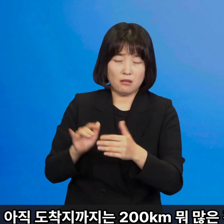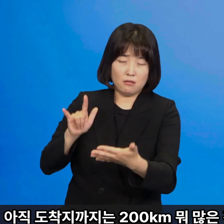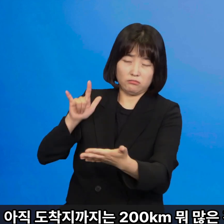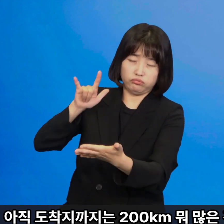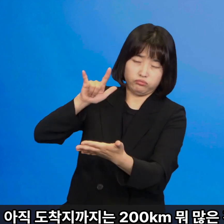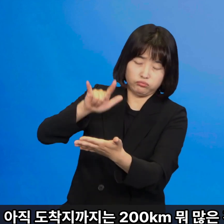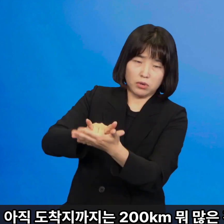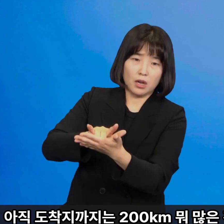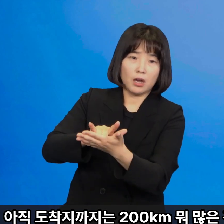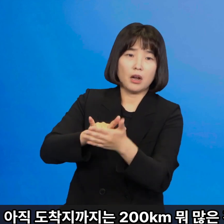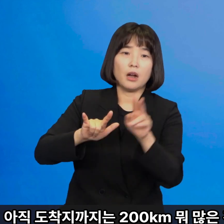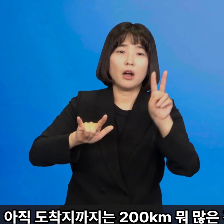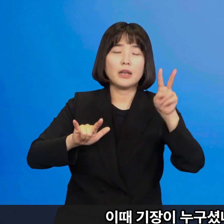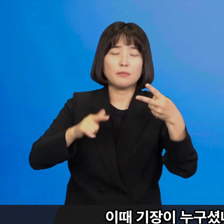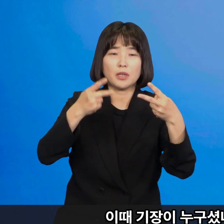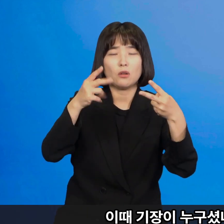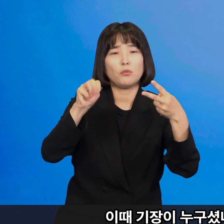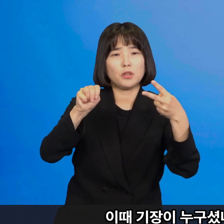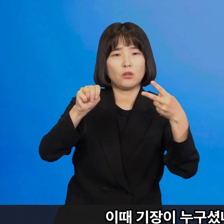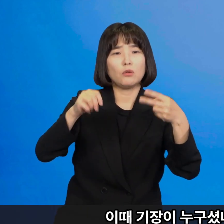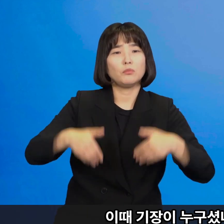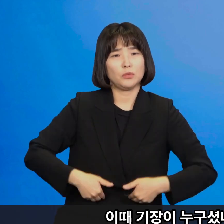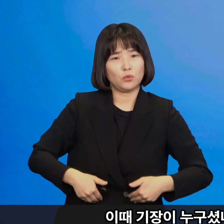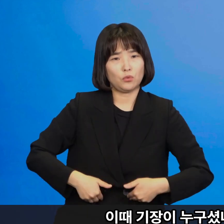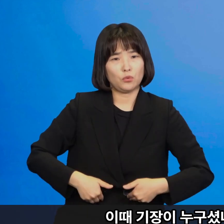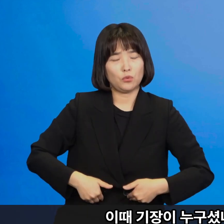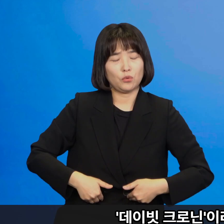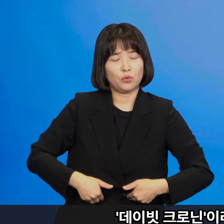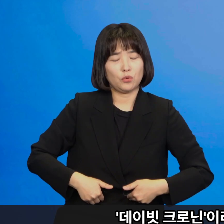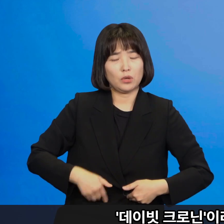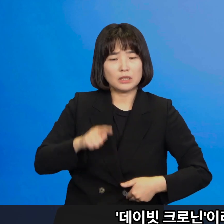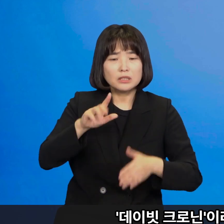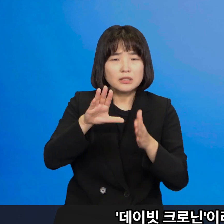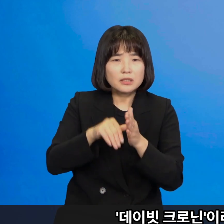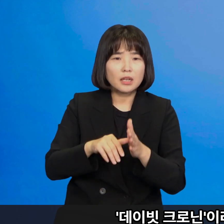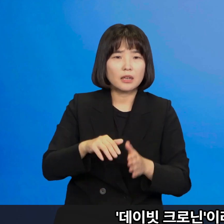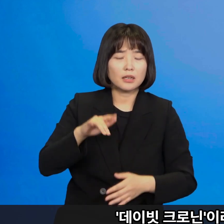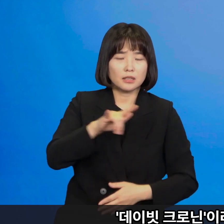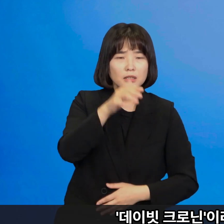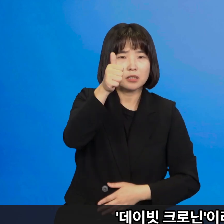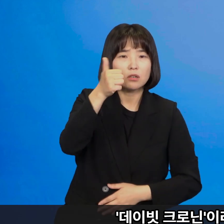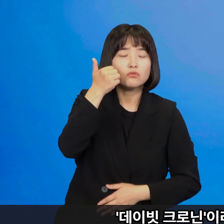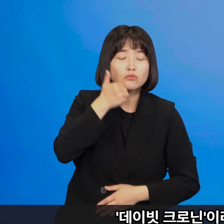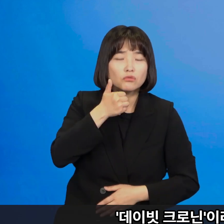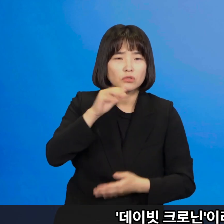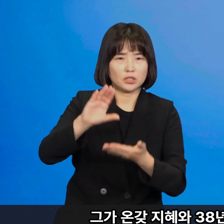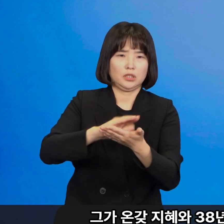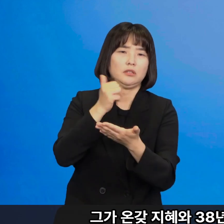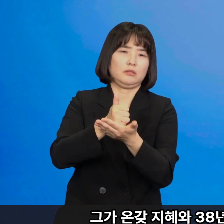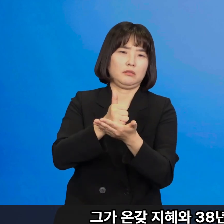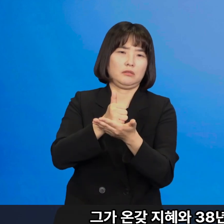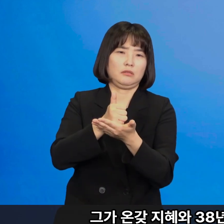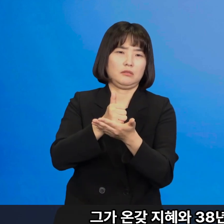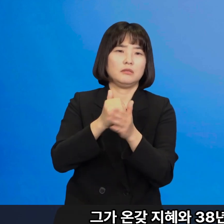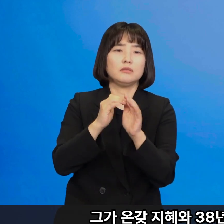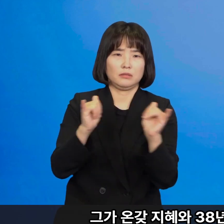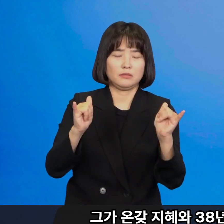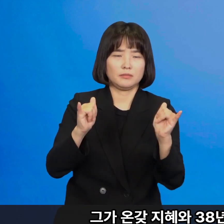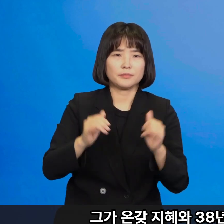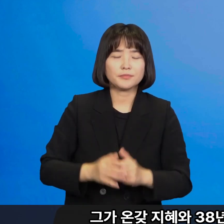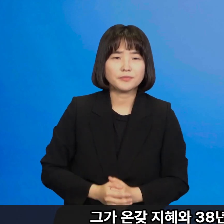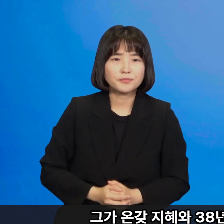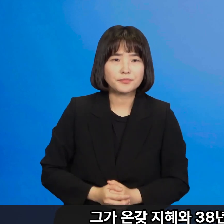그래도 좀 더 가야 했습니다. 이때 기장이 누구셨냐면 크리스천이었어요. 데이비드 크로닌이라고 하는 분이었는데 그가 온갖